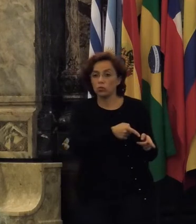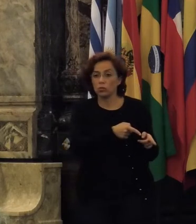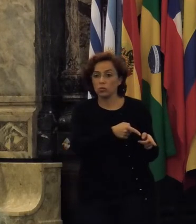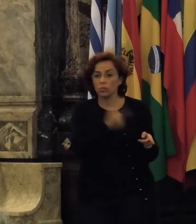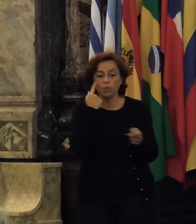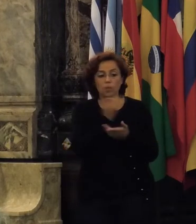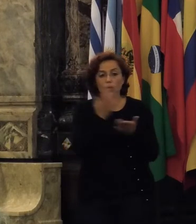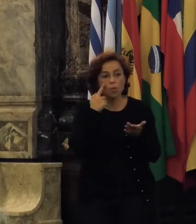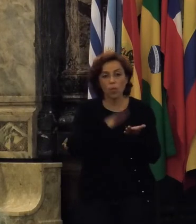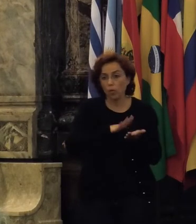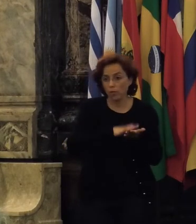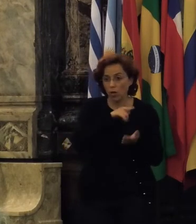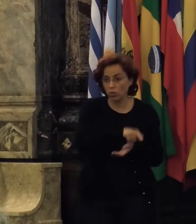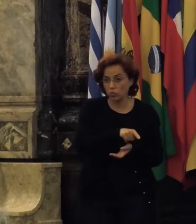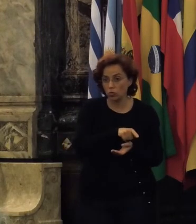por ejemplo.